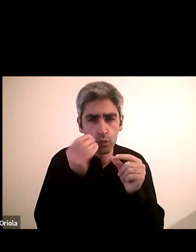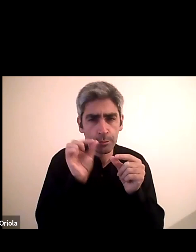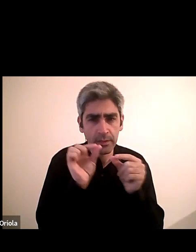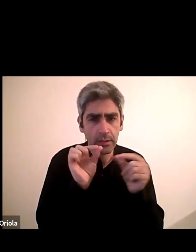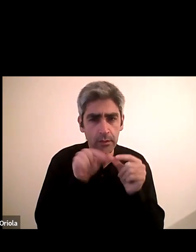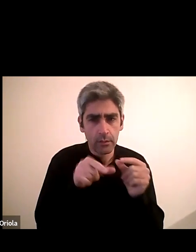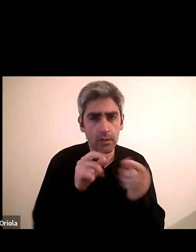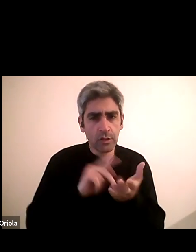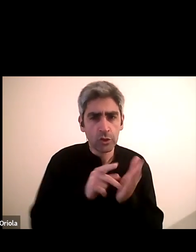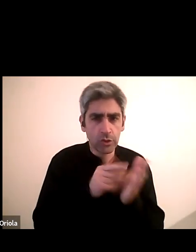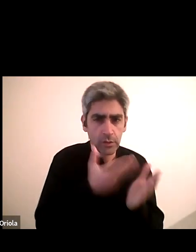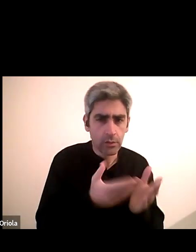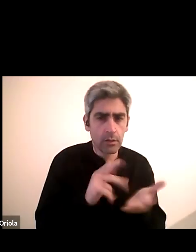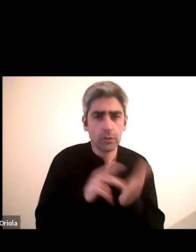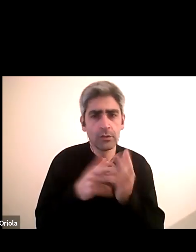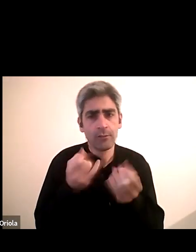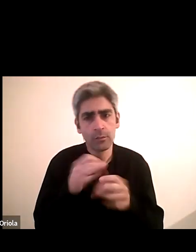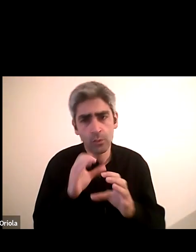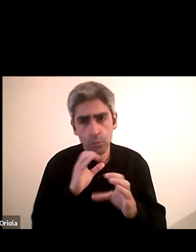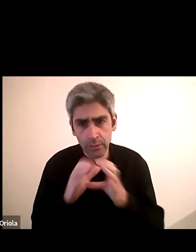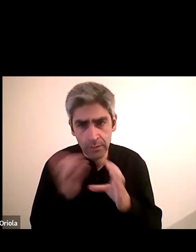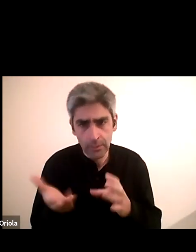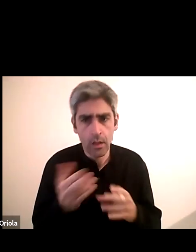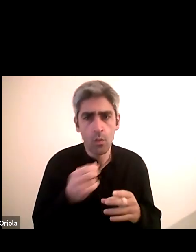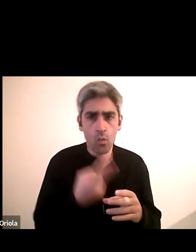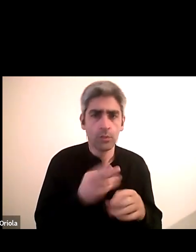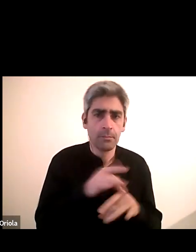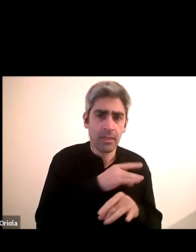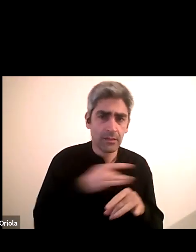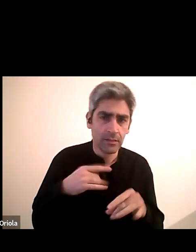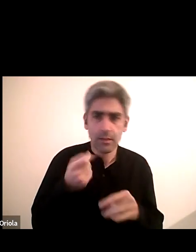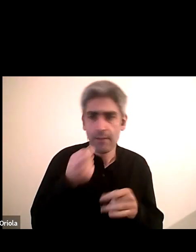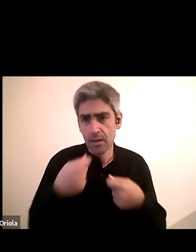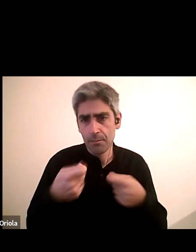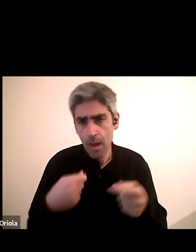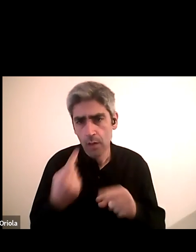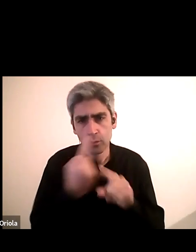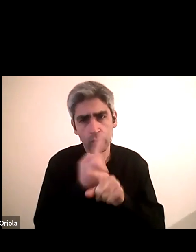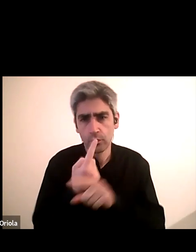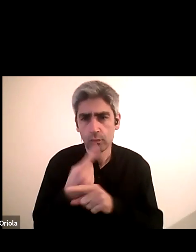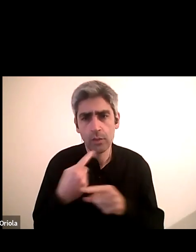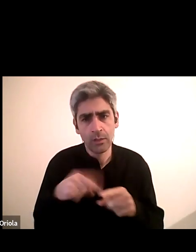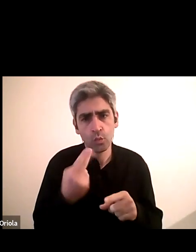utilização na engenharia, nas tecnologias de informação e comunicação, na medicina, na farmácia, por aí fora.